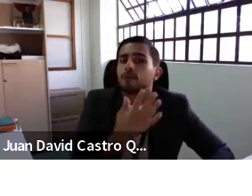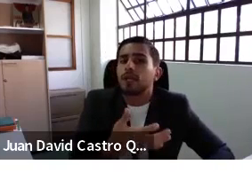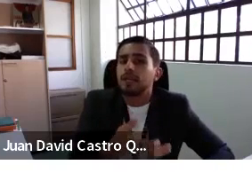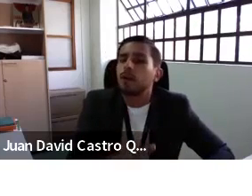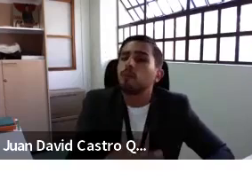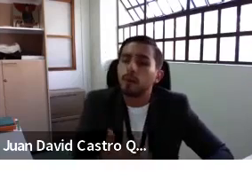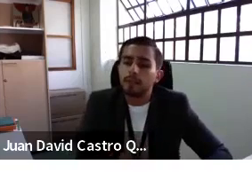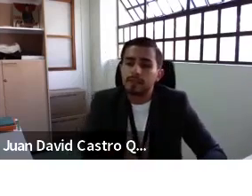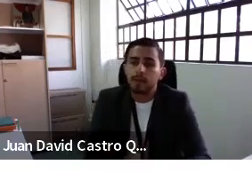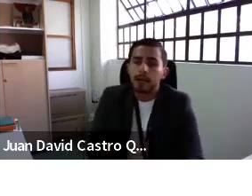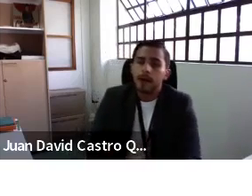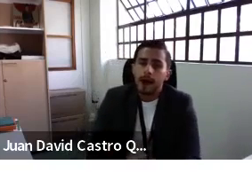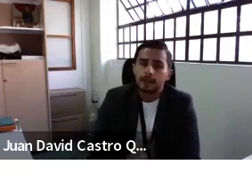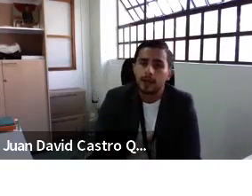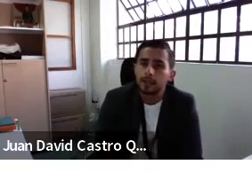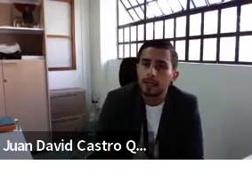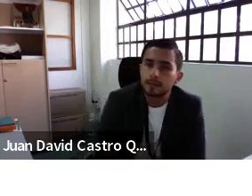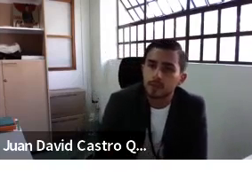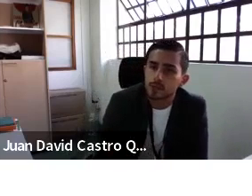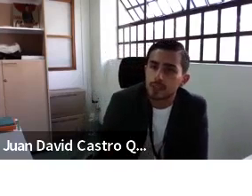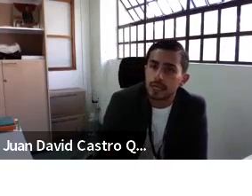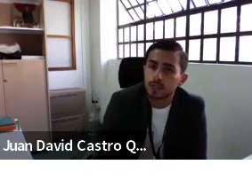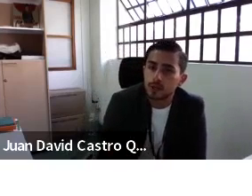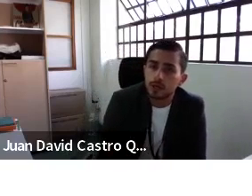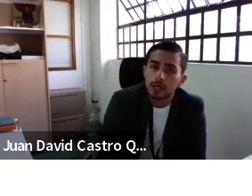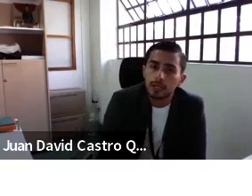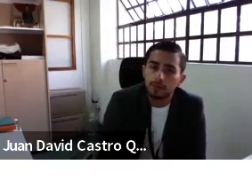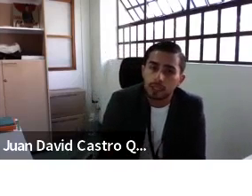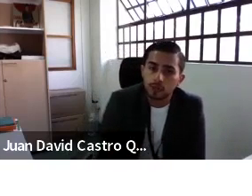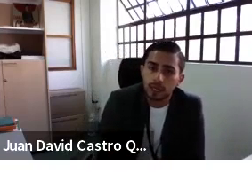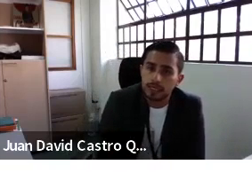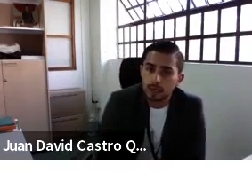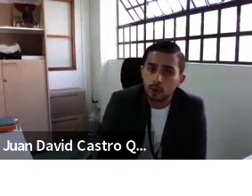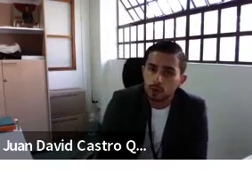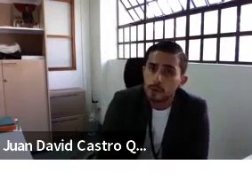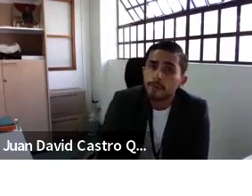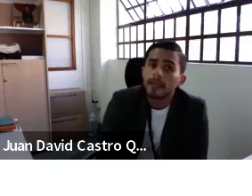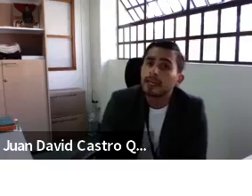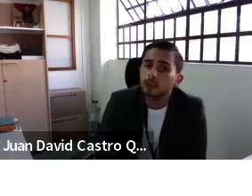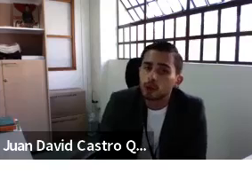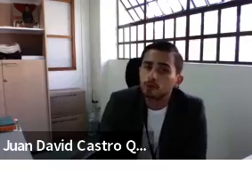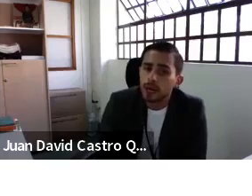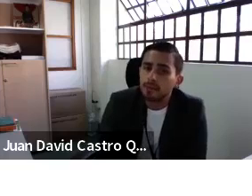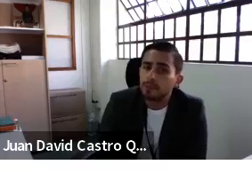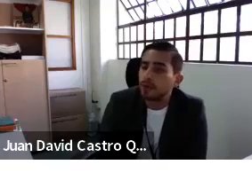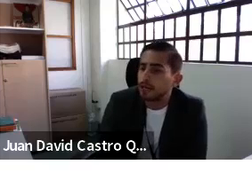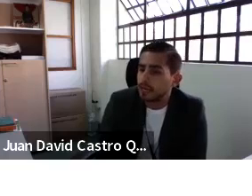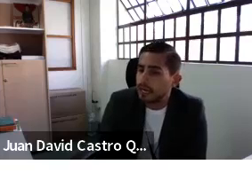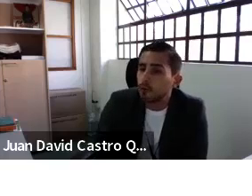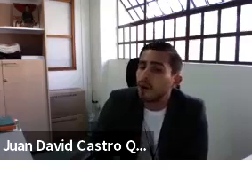profesional de la salud puede participar activamente de ese proceso de selección y definición de ese recurso y que todos puedan manipular y validar o